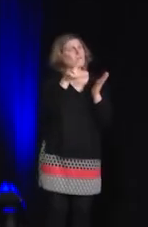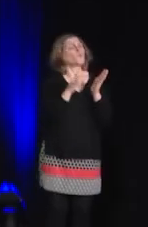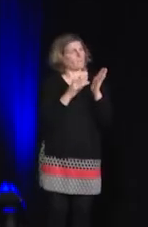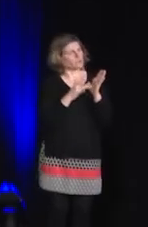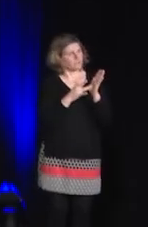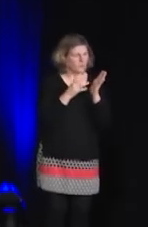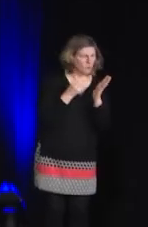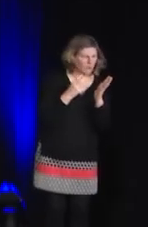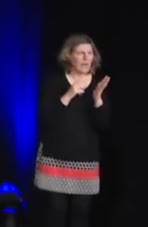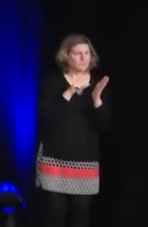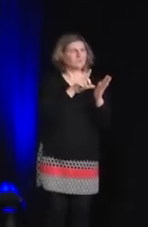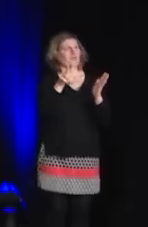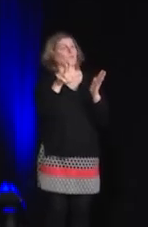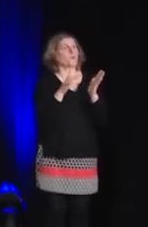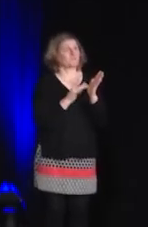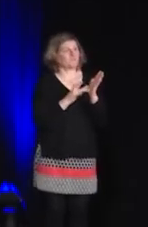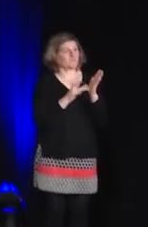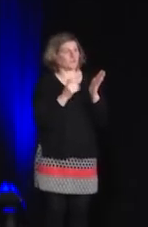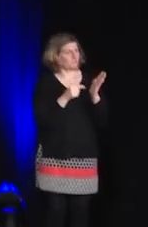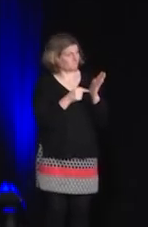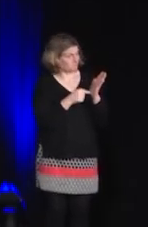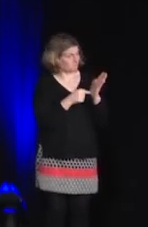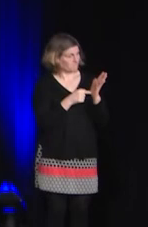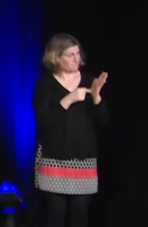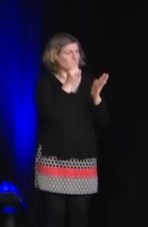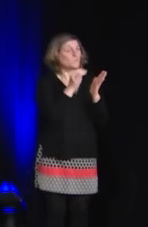pages. Ce petit livret